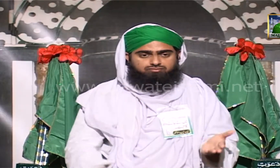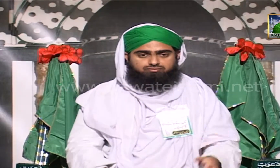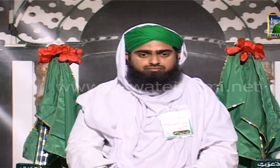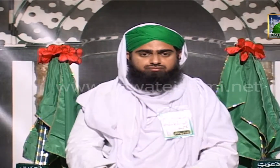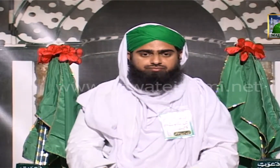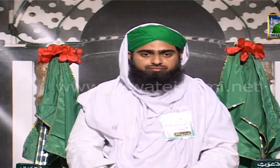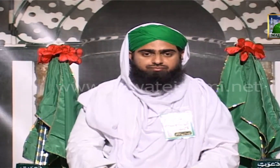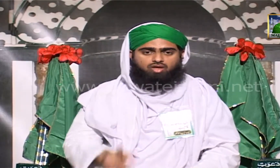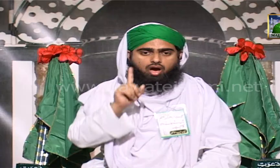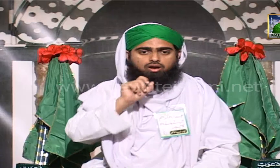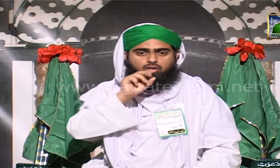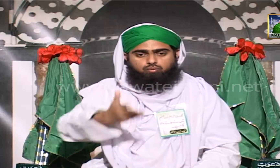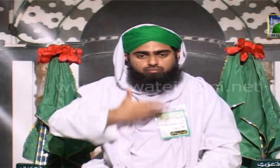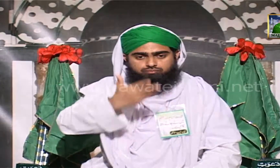چنانچہ ارشاد باری ہوتا ہے: